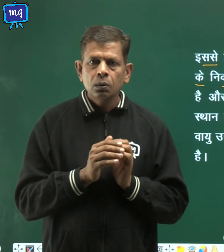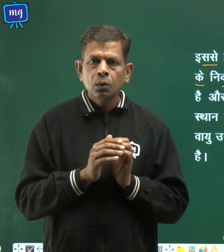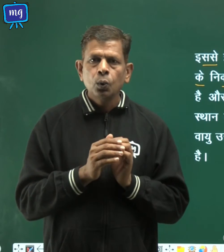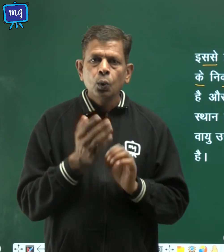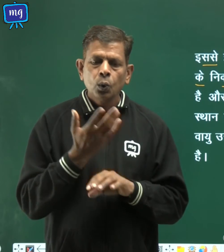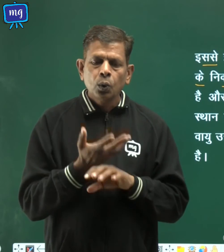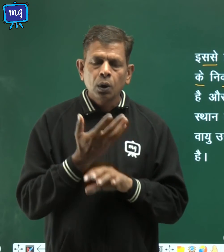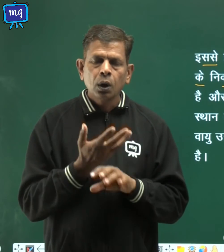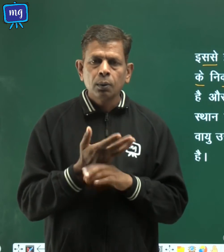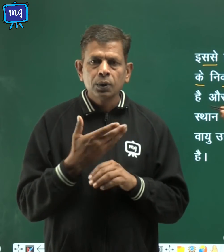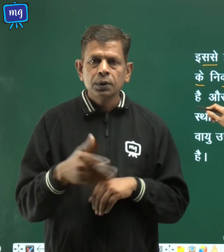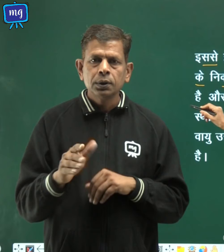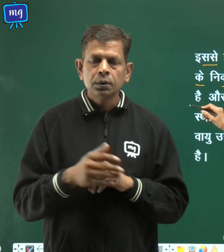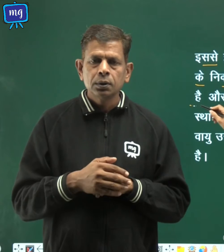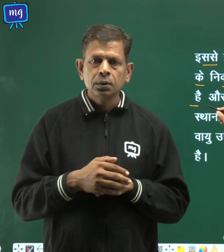गर्म हो जाती है